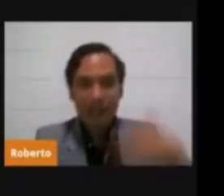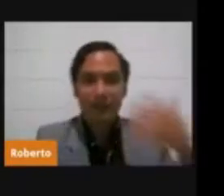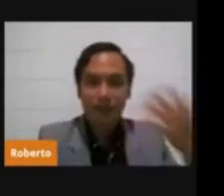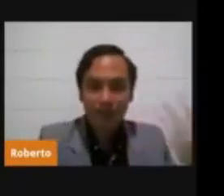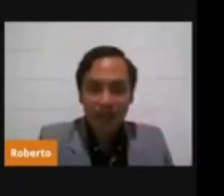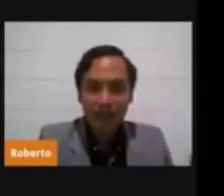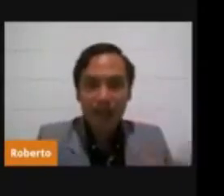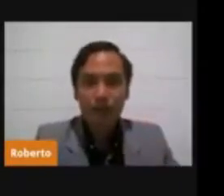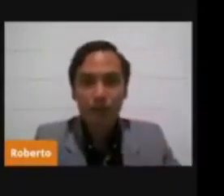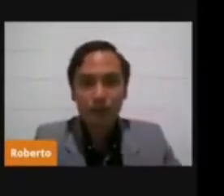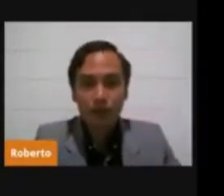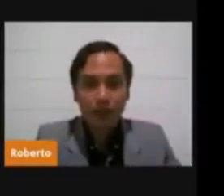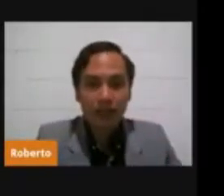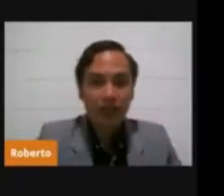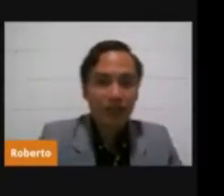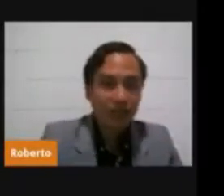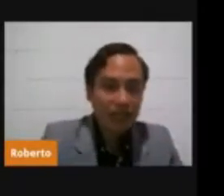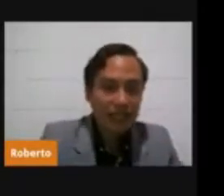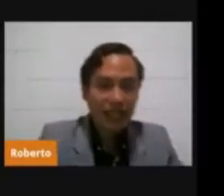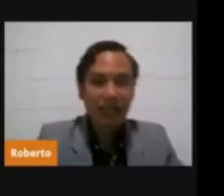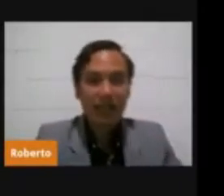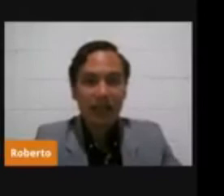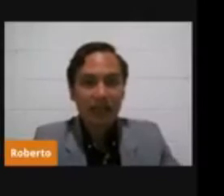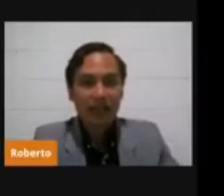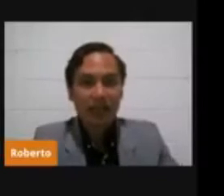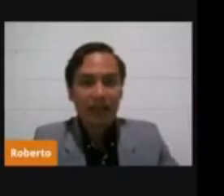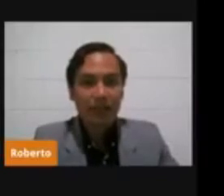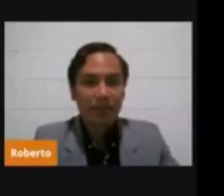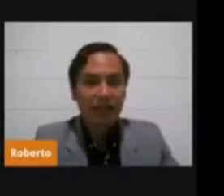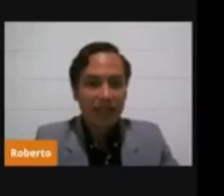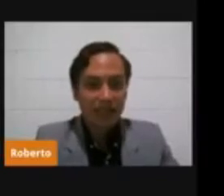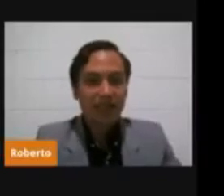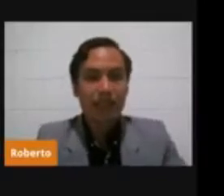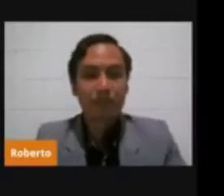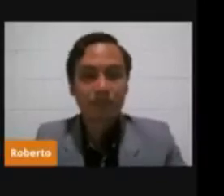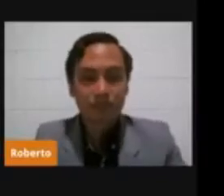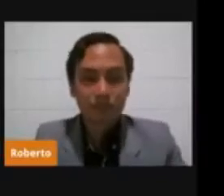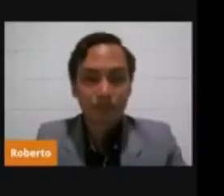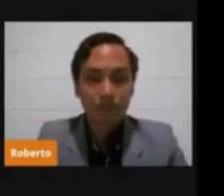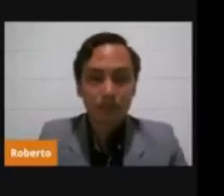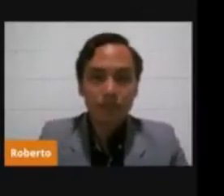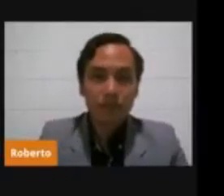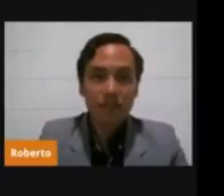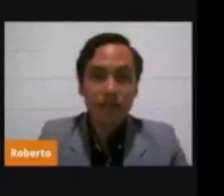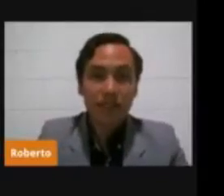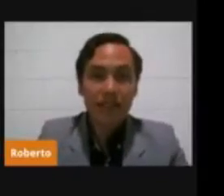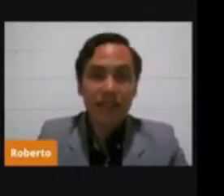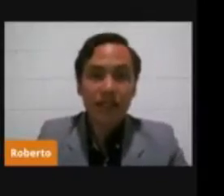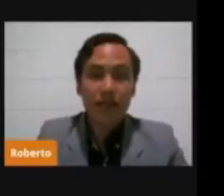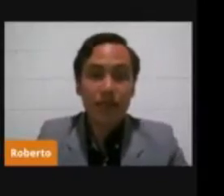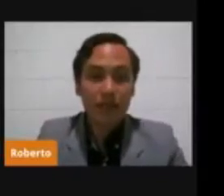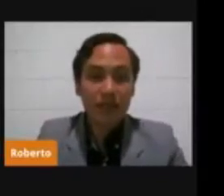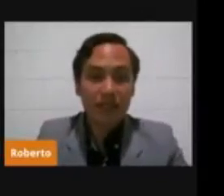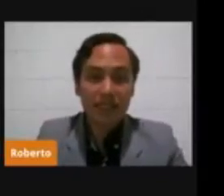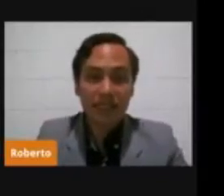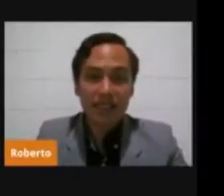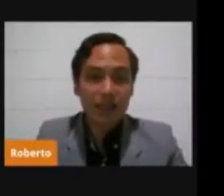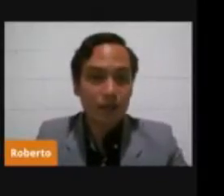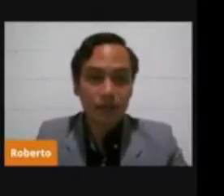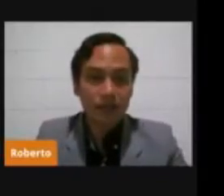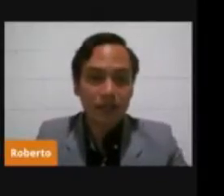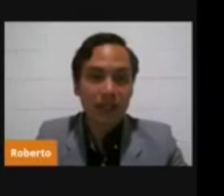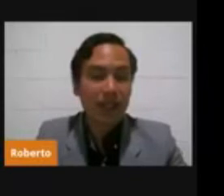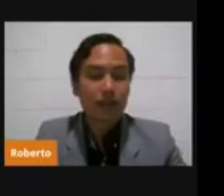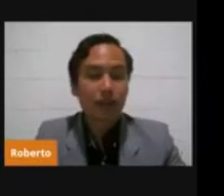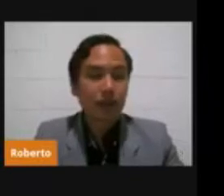para esto, para lo otro, en personalidad, etcétera. Entonces, en una primera instancia,